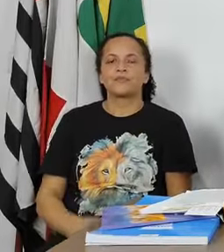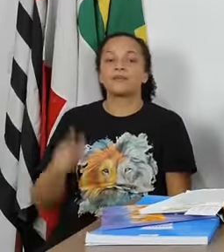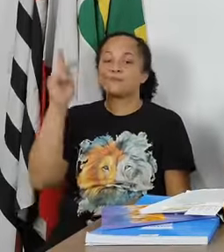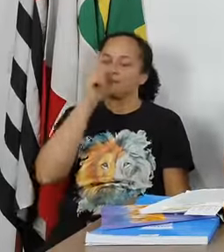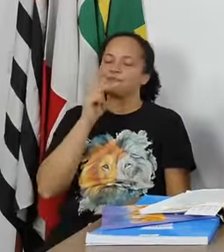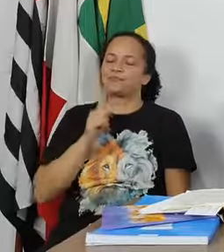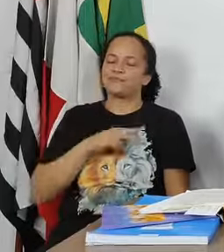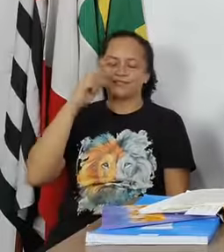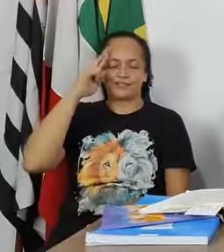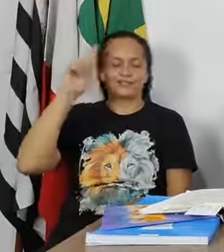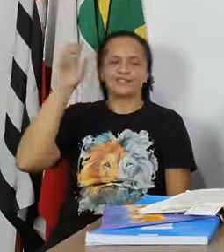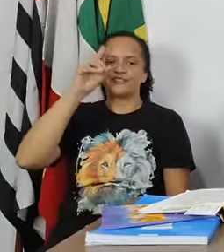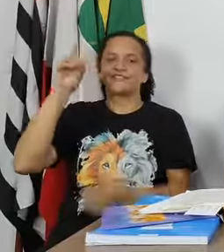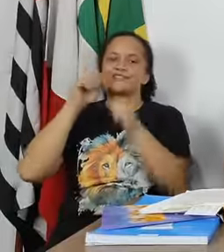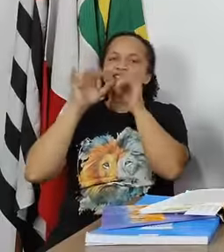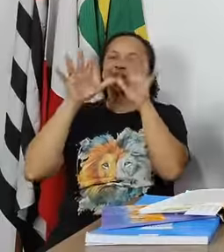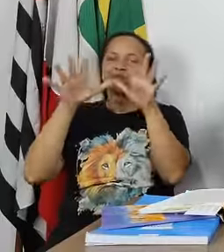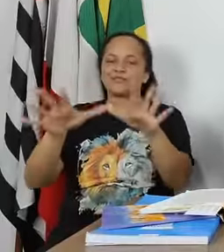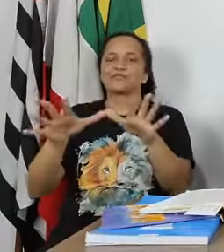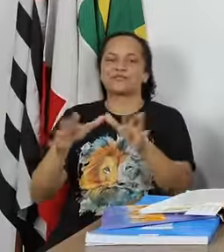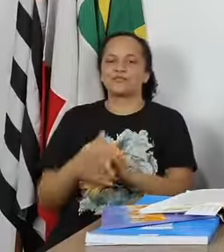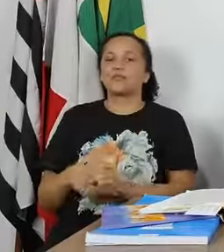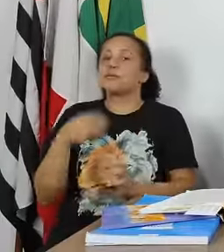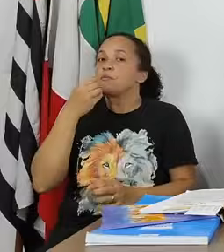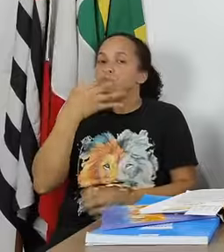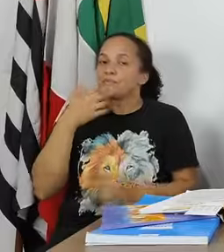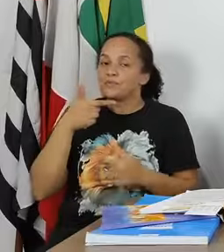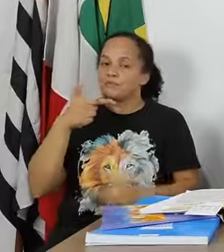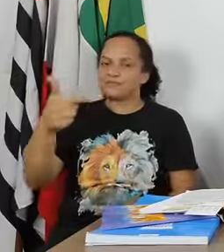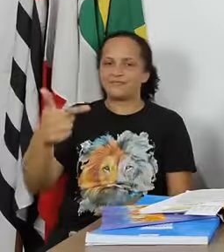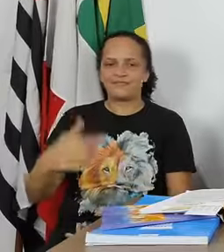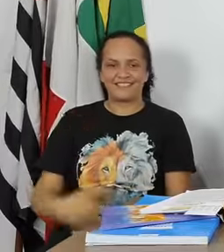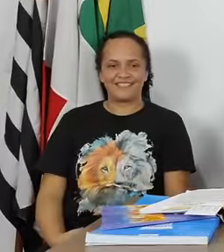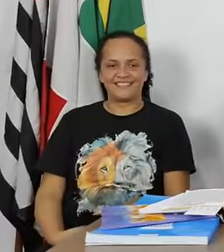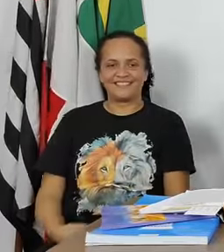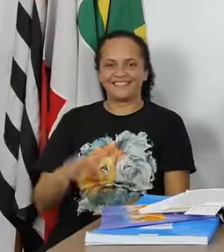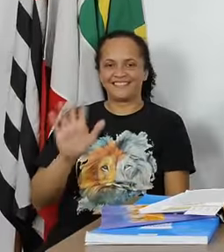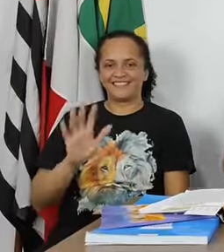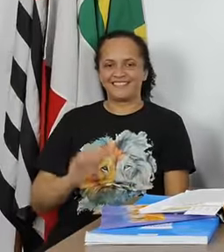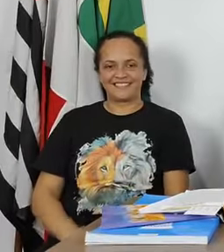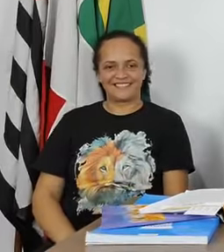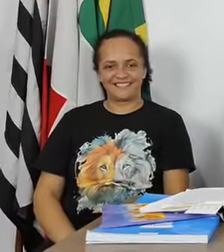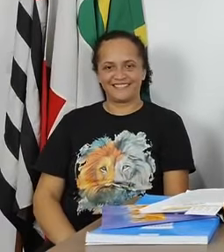na paz do Senhor, que Deus abençoe a todos e tenham todos uma boa noite. Tchau.